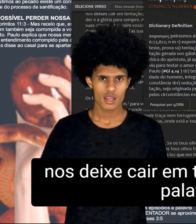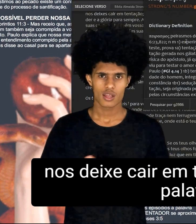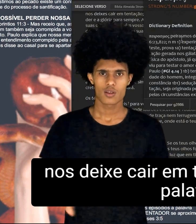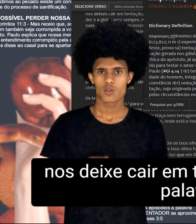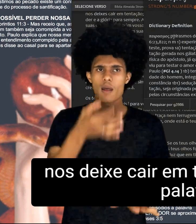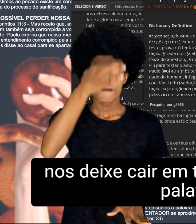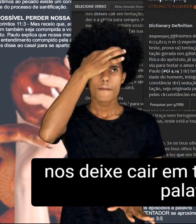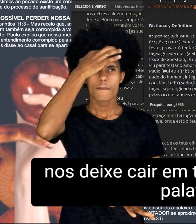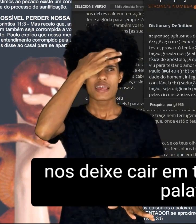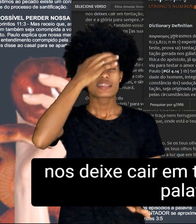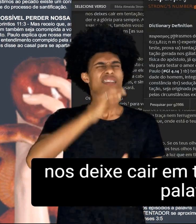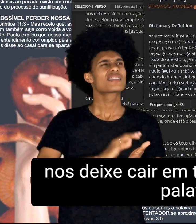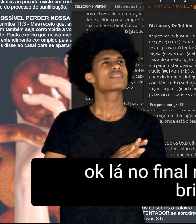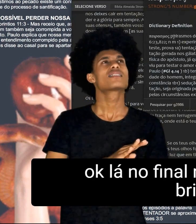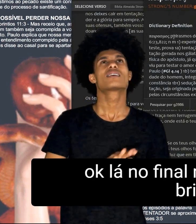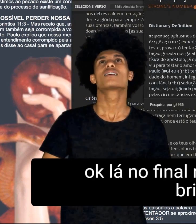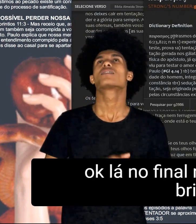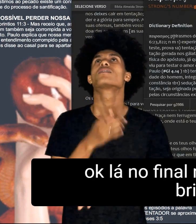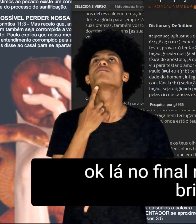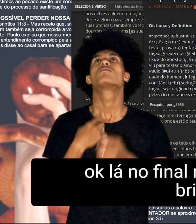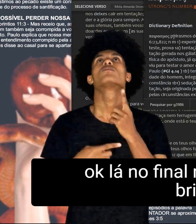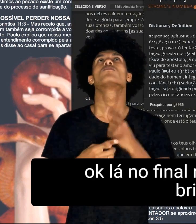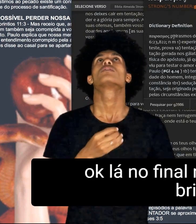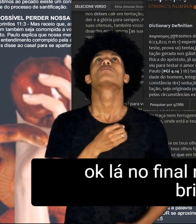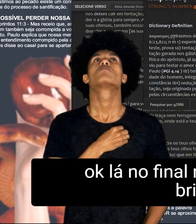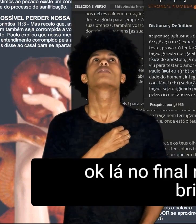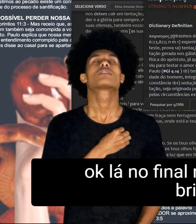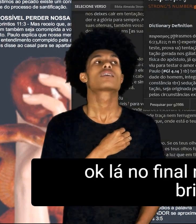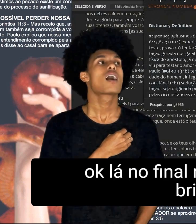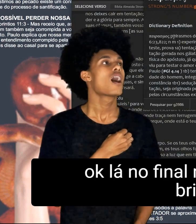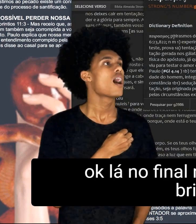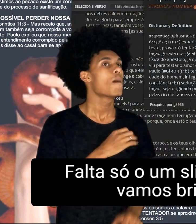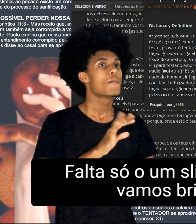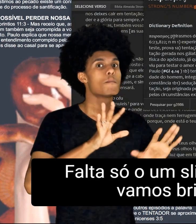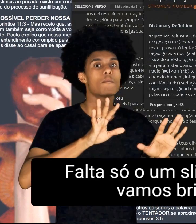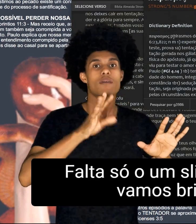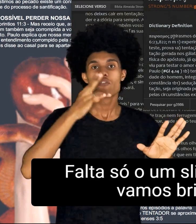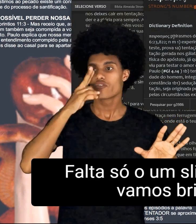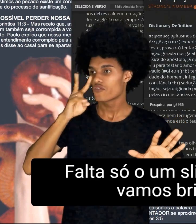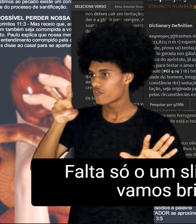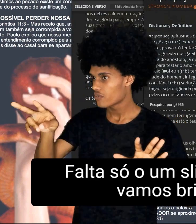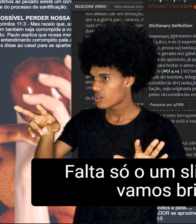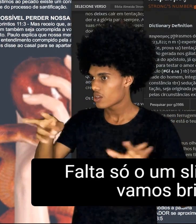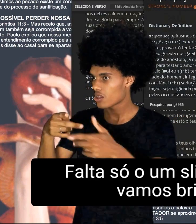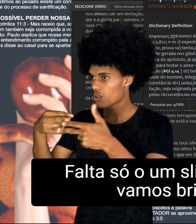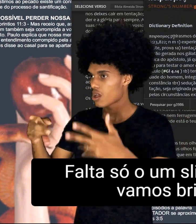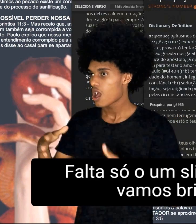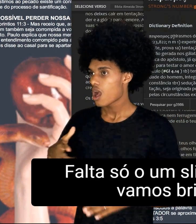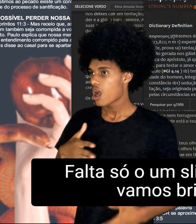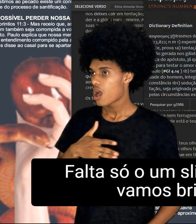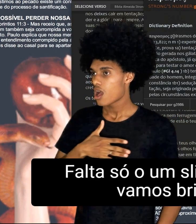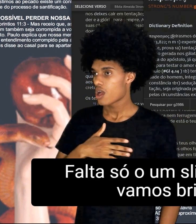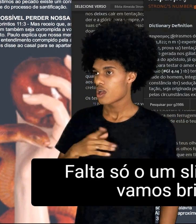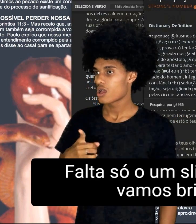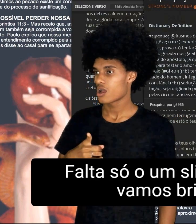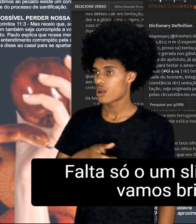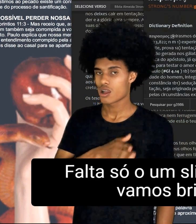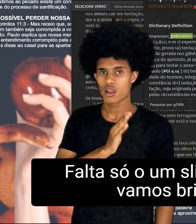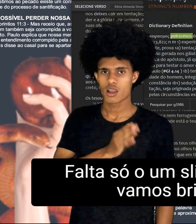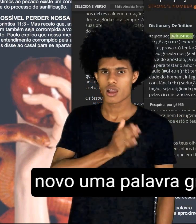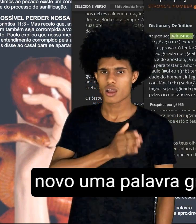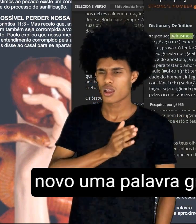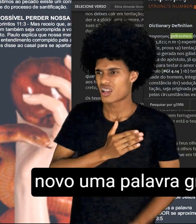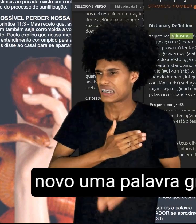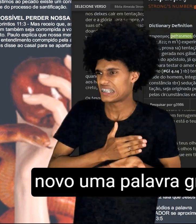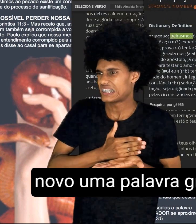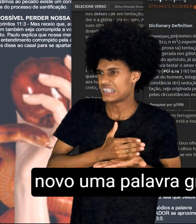da palavra, peirasmos, ok? Lá no final nós vamos fazer aquela brincadeirinha, falta só um slide, fica por aí comigo, nós vamos brincar com isso aí de